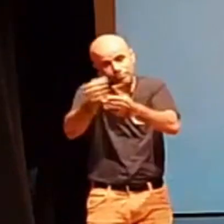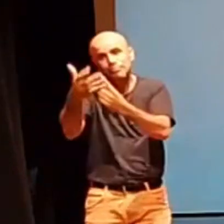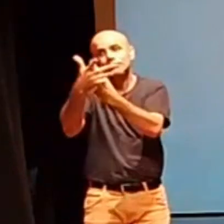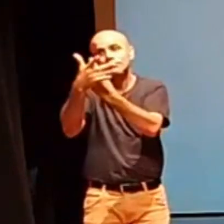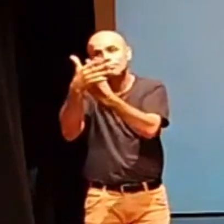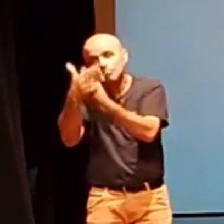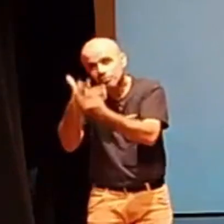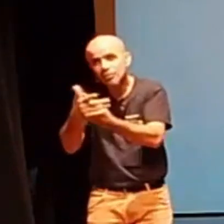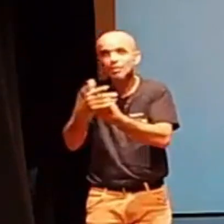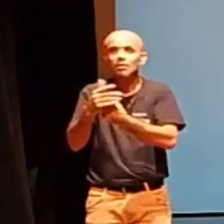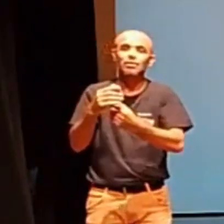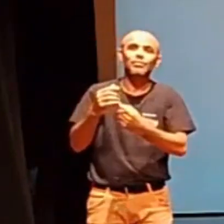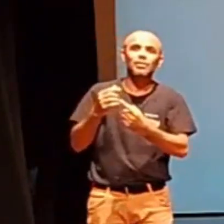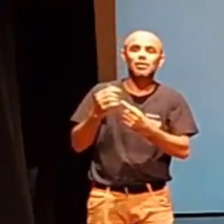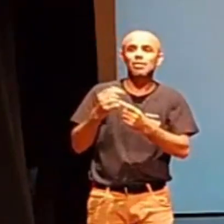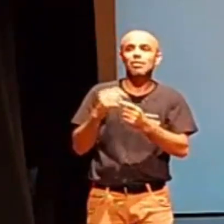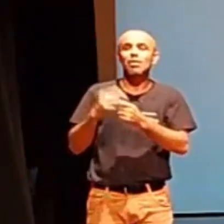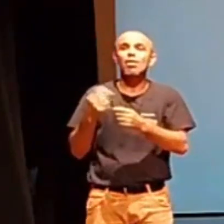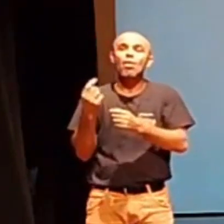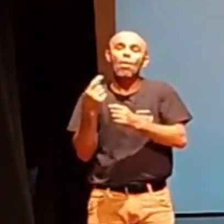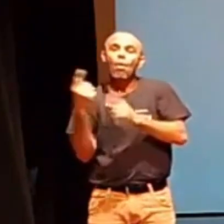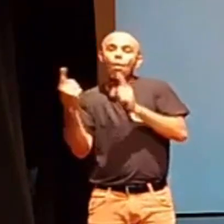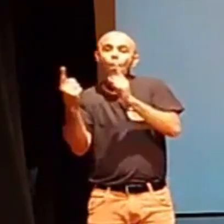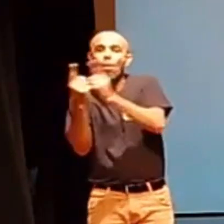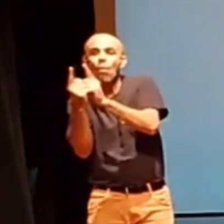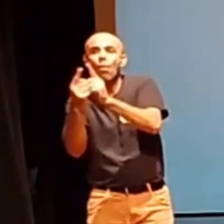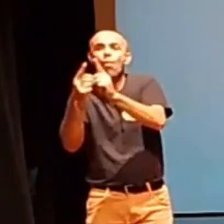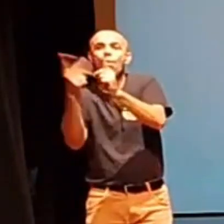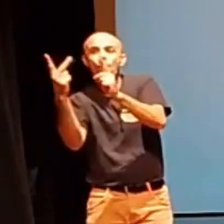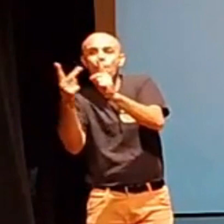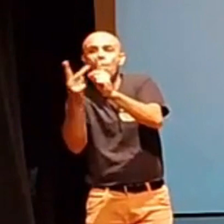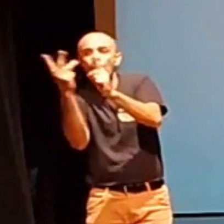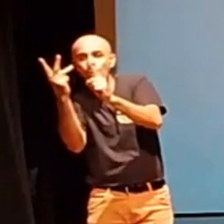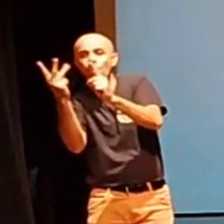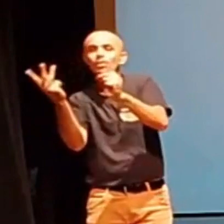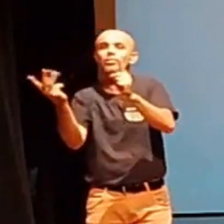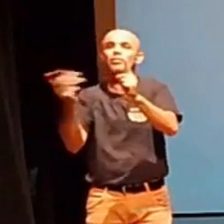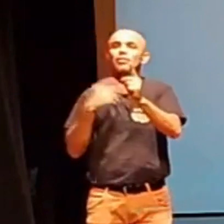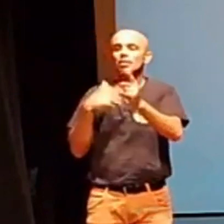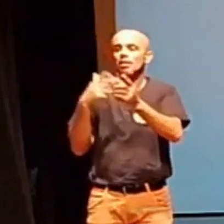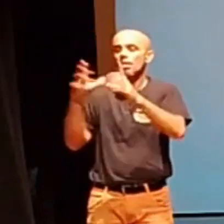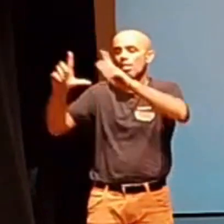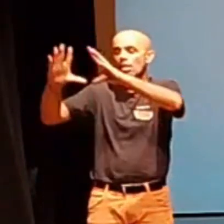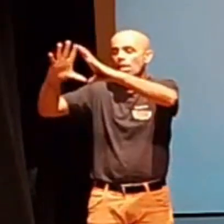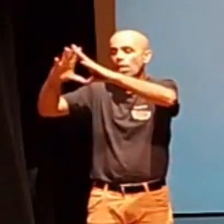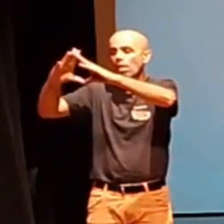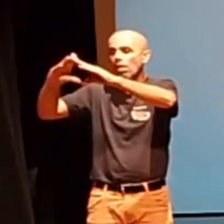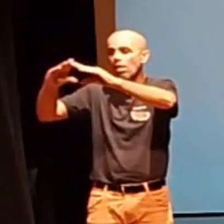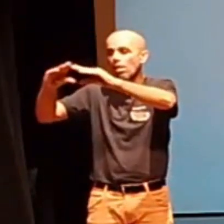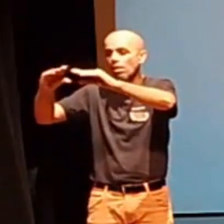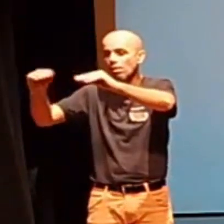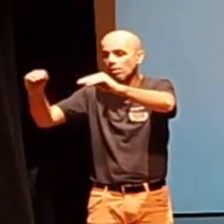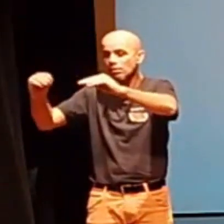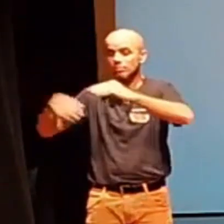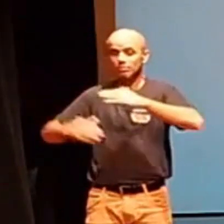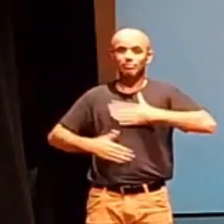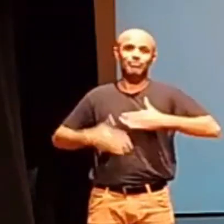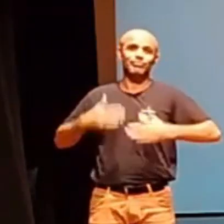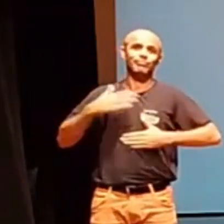espere que em uma ou duas sessões você alivie aquela condição que ele levou anos para construir?